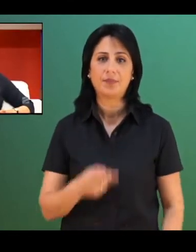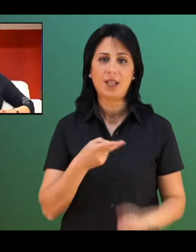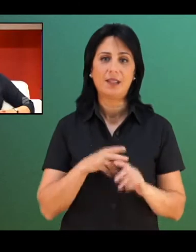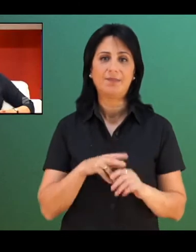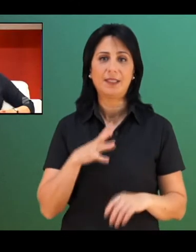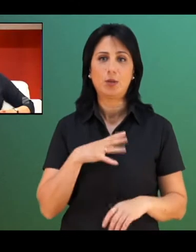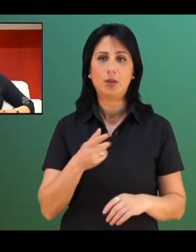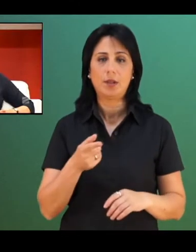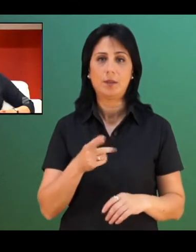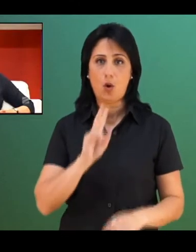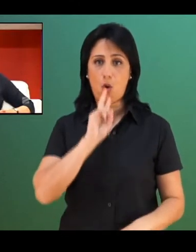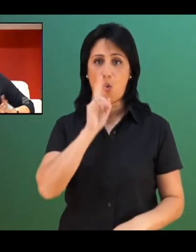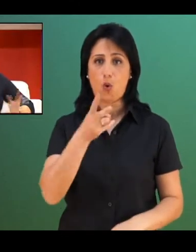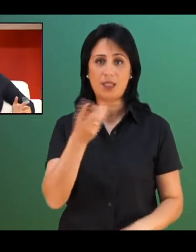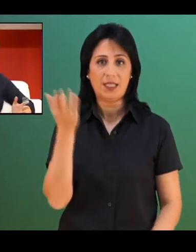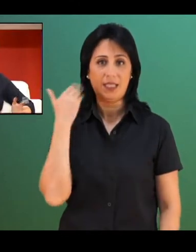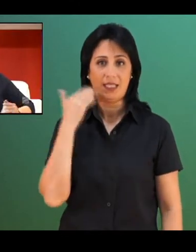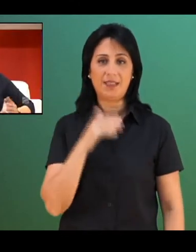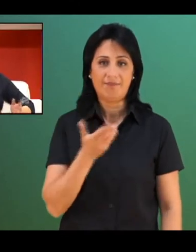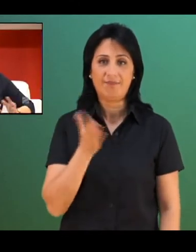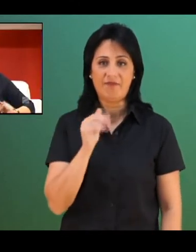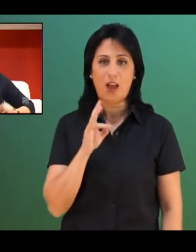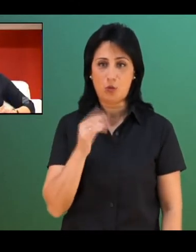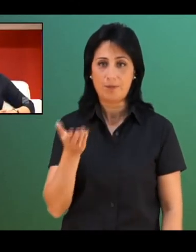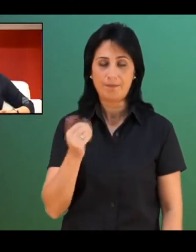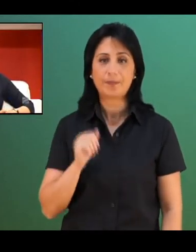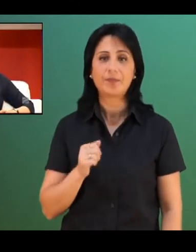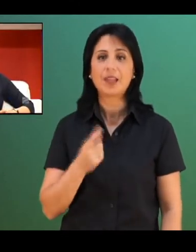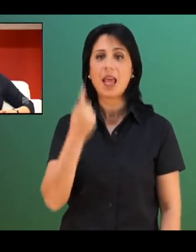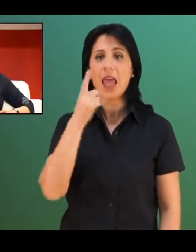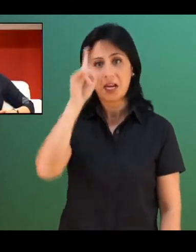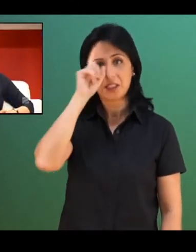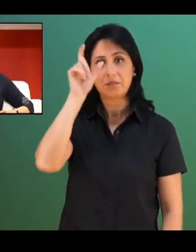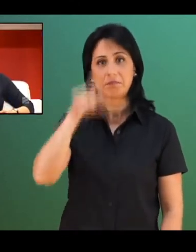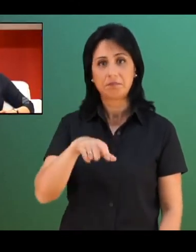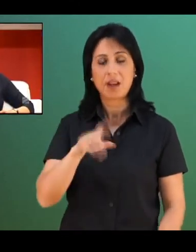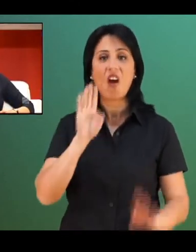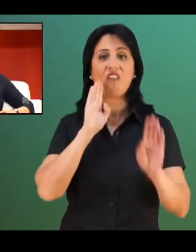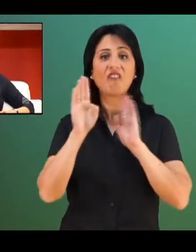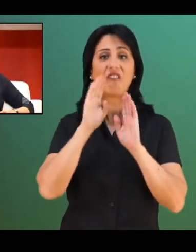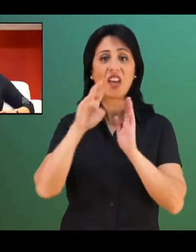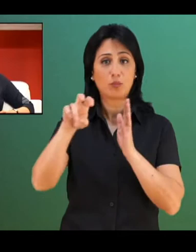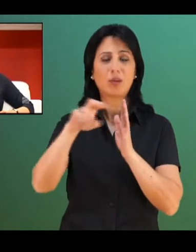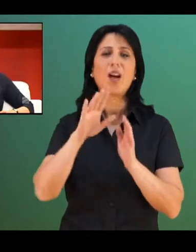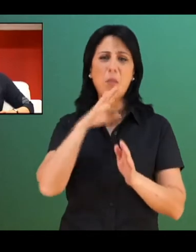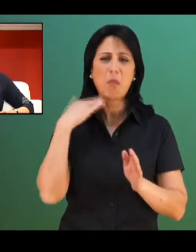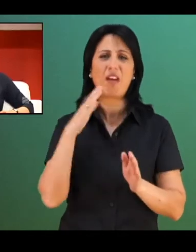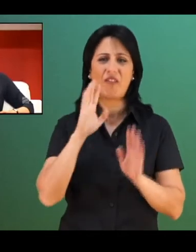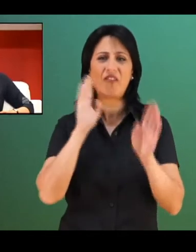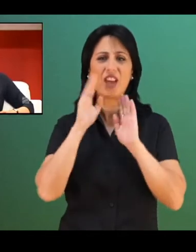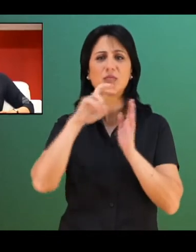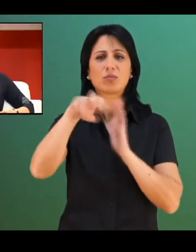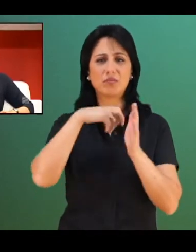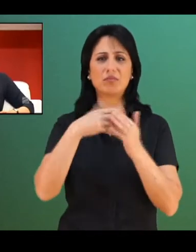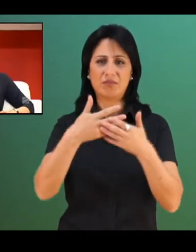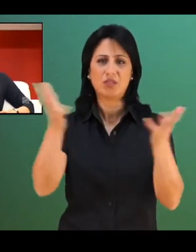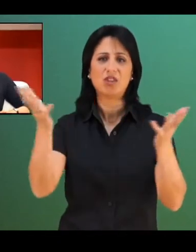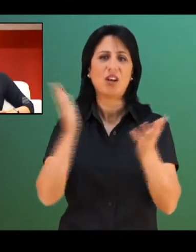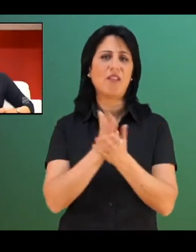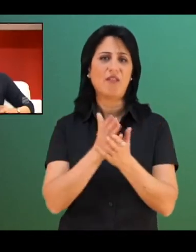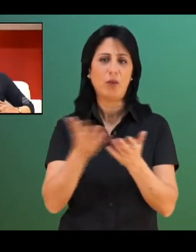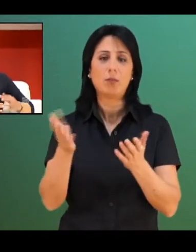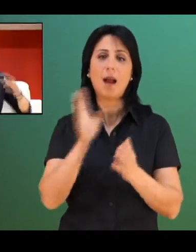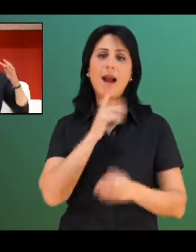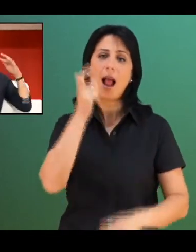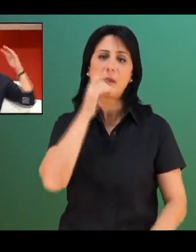ერთმა ტიპმა მომწერა ფეისბუქზე ძალიან ბევრი მწერა მე ღია მაგ კედელი და მომწერა რომ ხალბატონოია თქვენ რასაც თქვენ აკეთებს საქართველოს ქალებისთვის